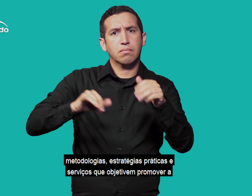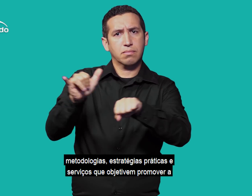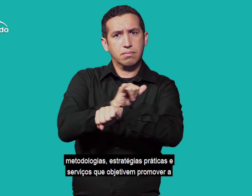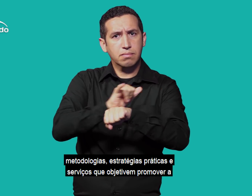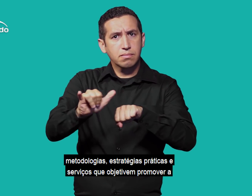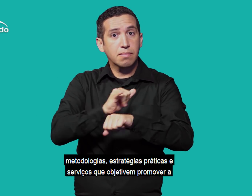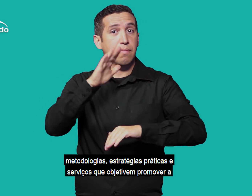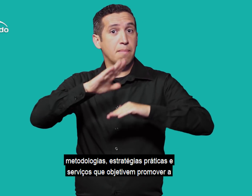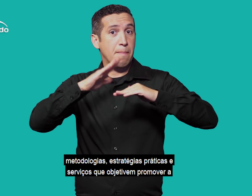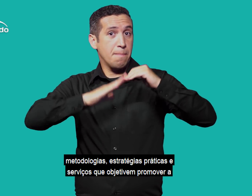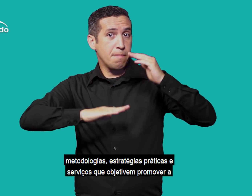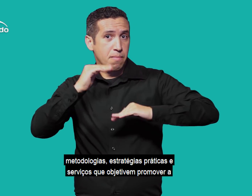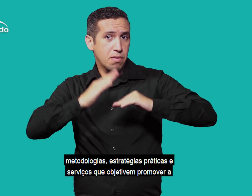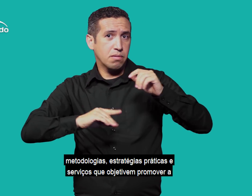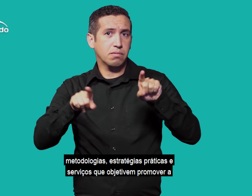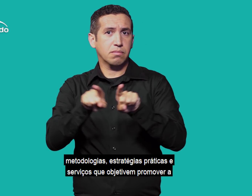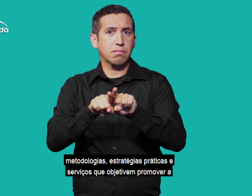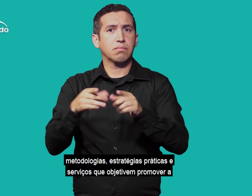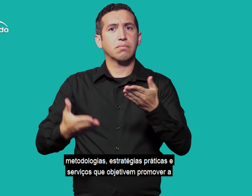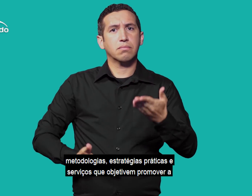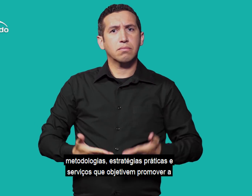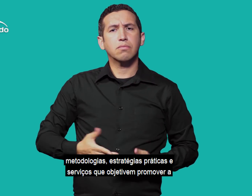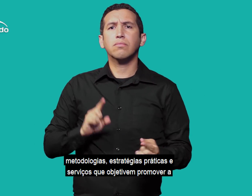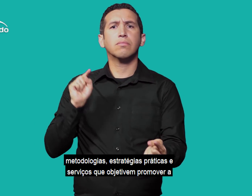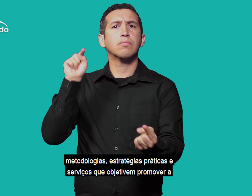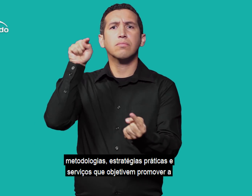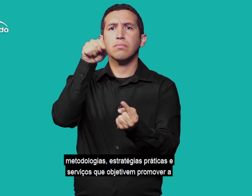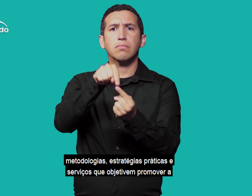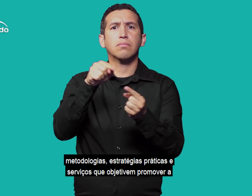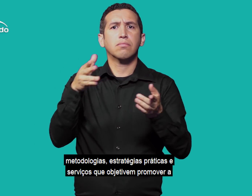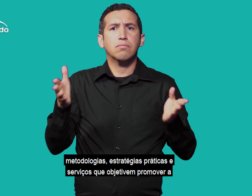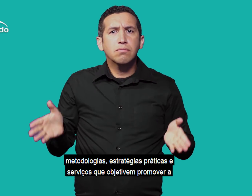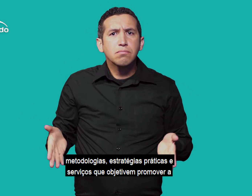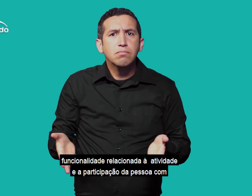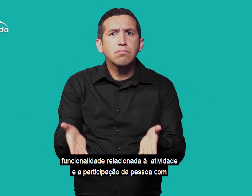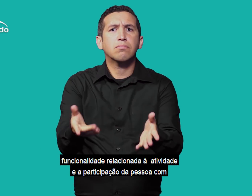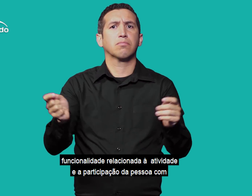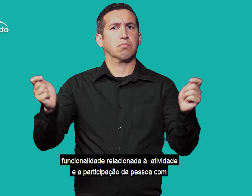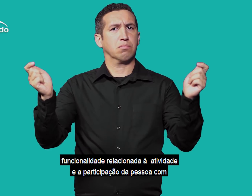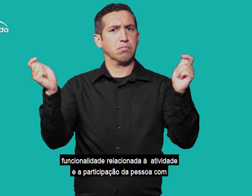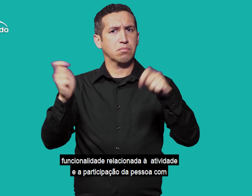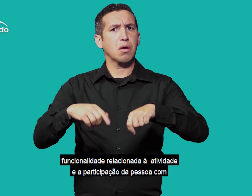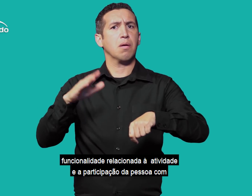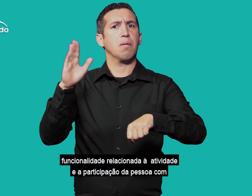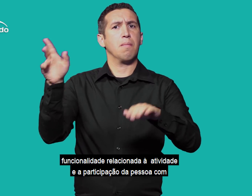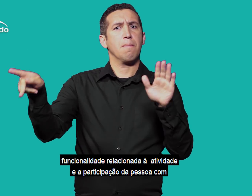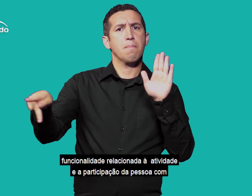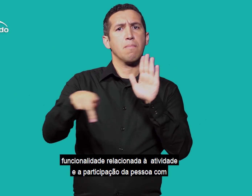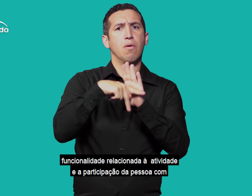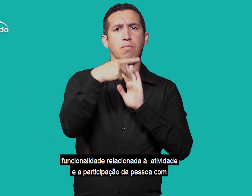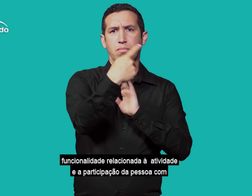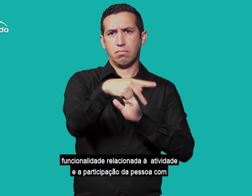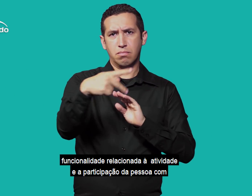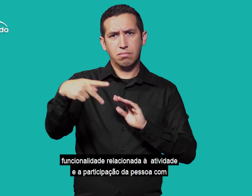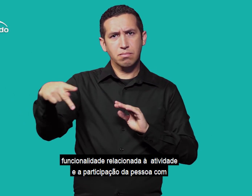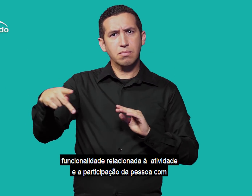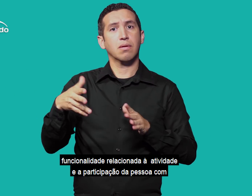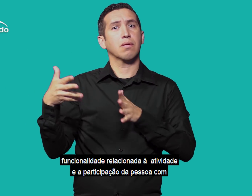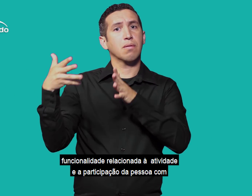estratégias práticas e serviços que objetivem promover a funcionalidade relacionada à atividade ea